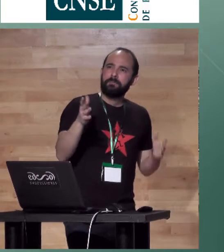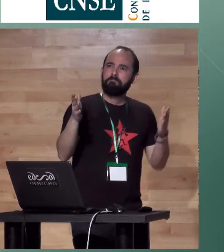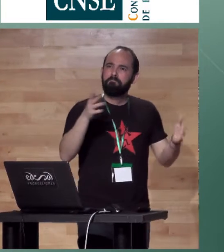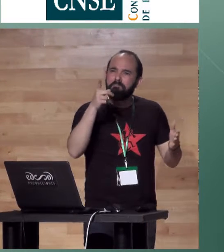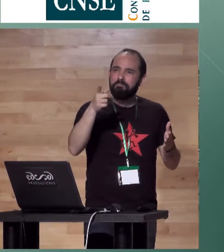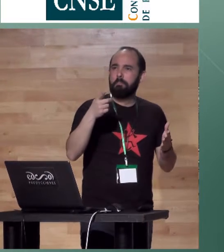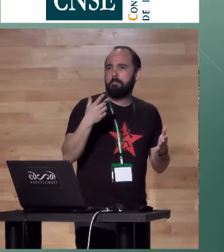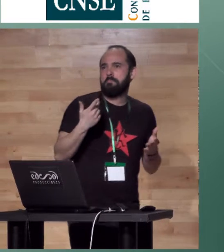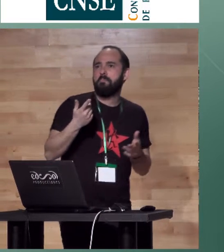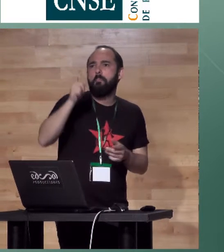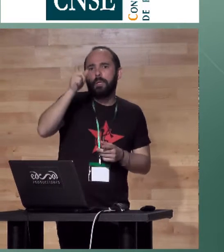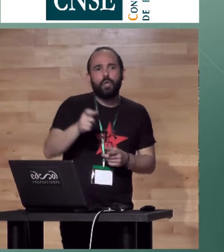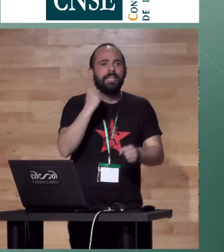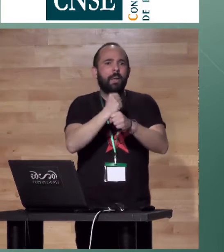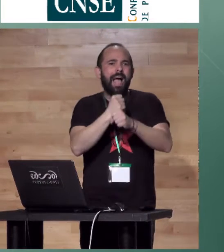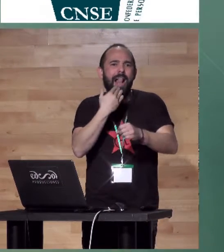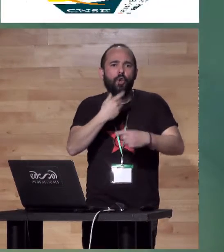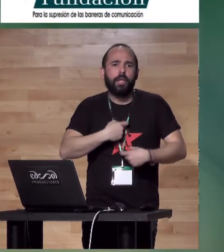corbata.